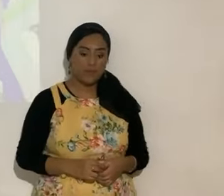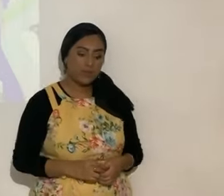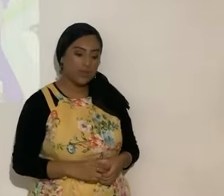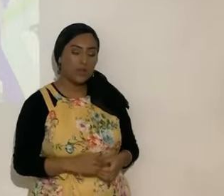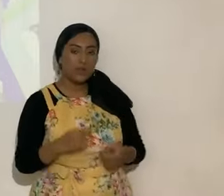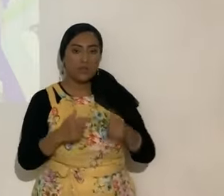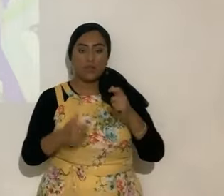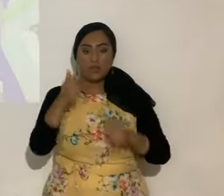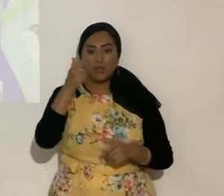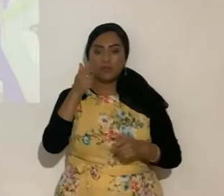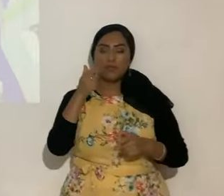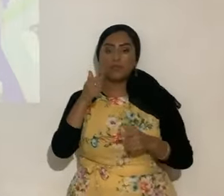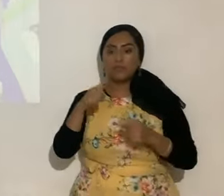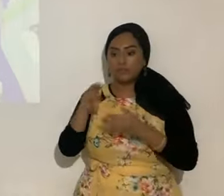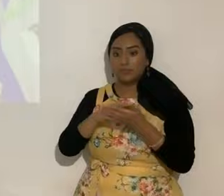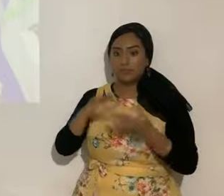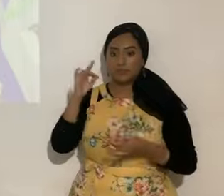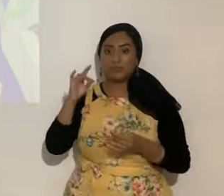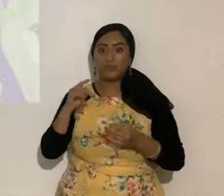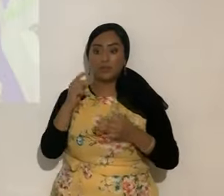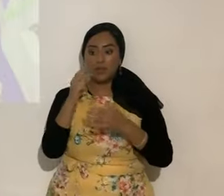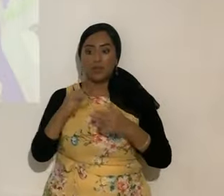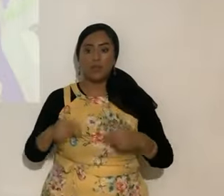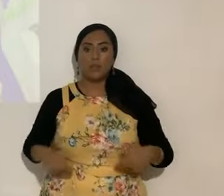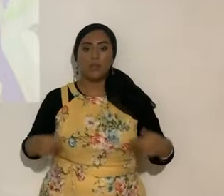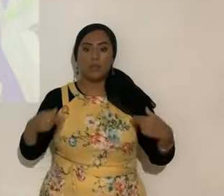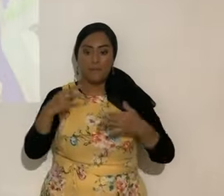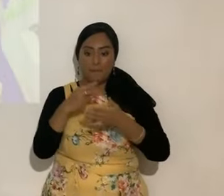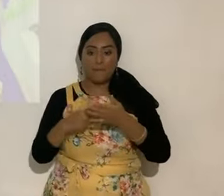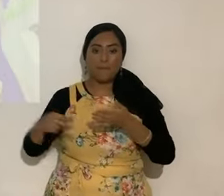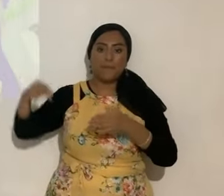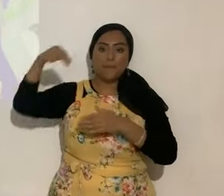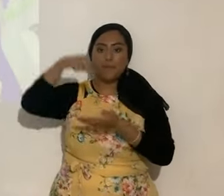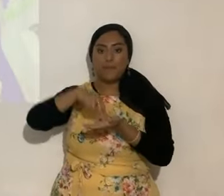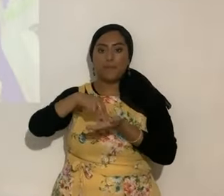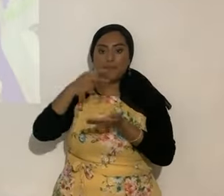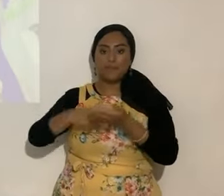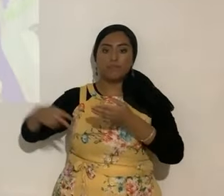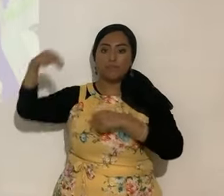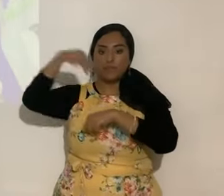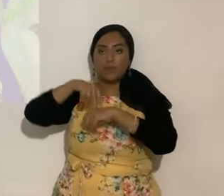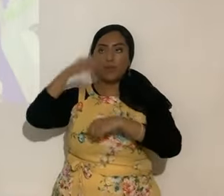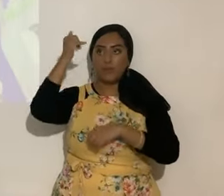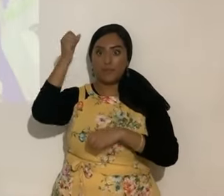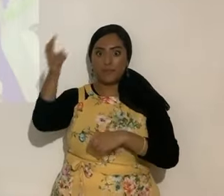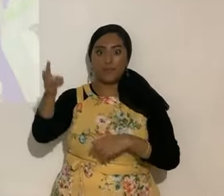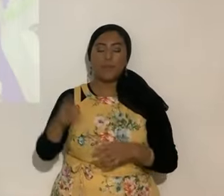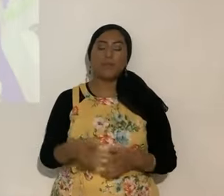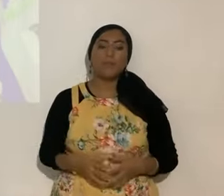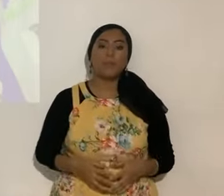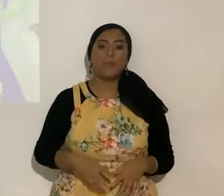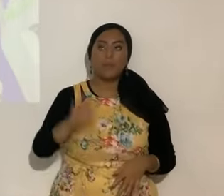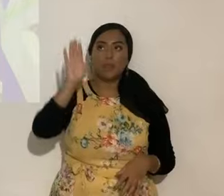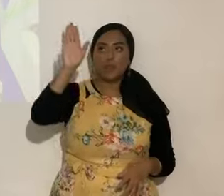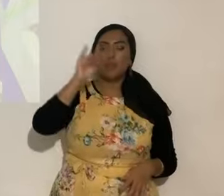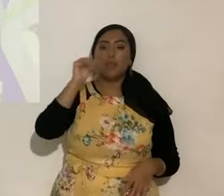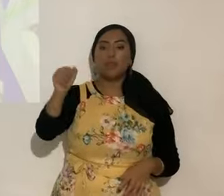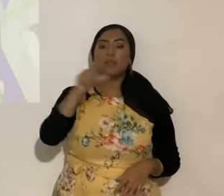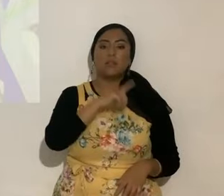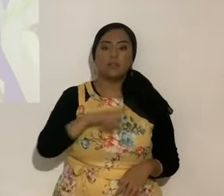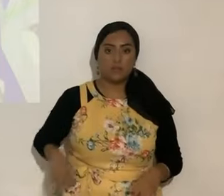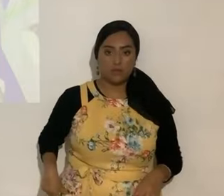soplo del altísimo, es el que hizo resucitar a Yahshua, él es, él es, él es el Adón, ya lo